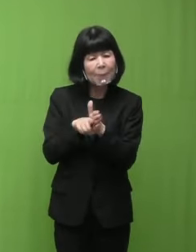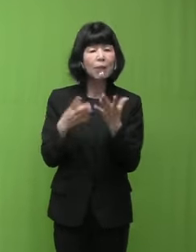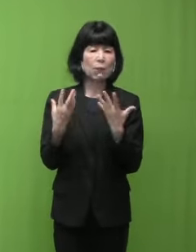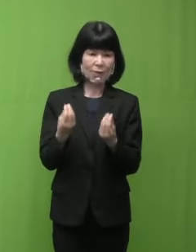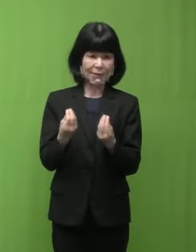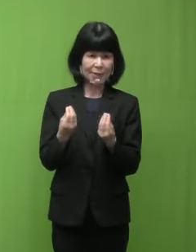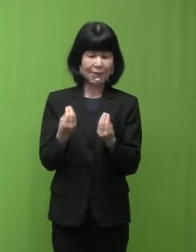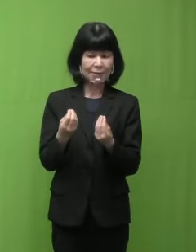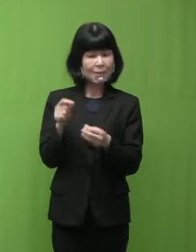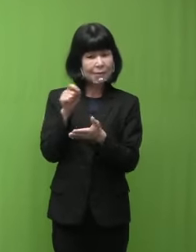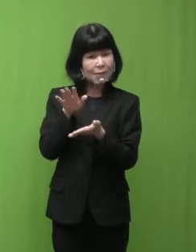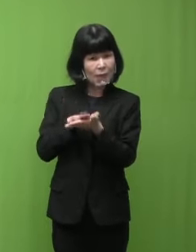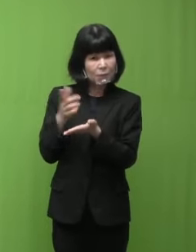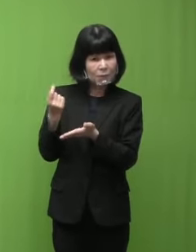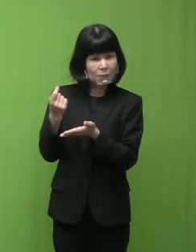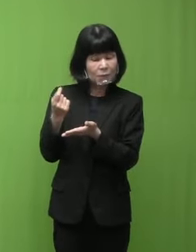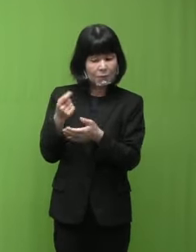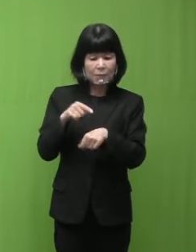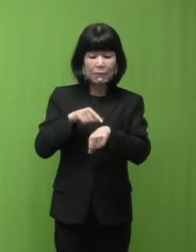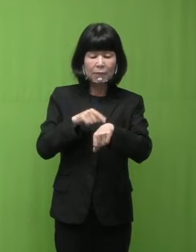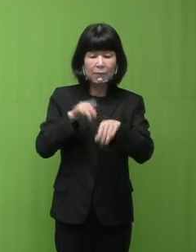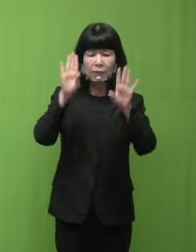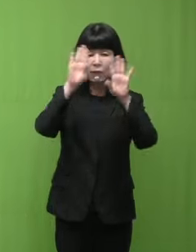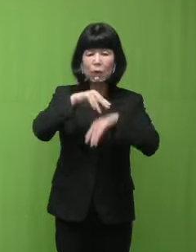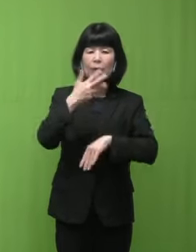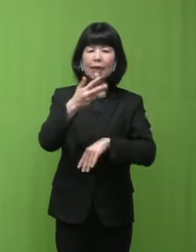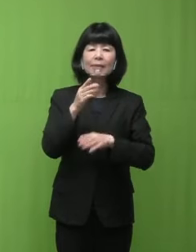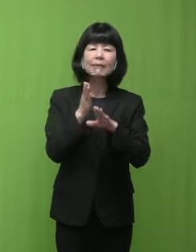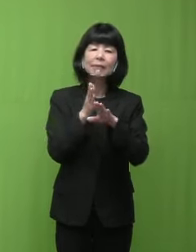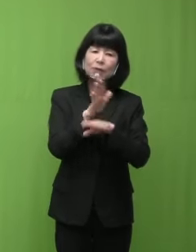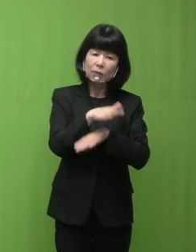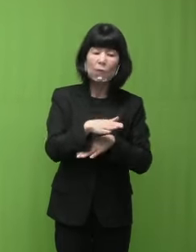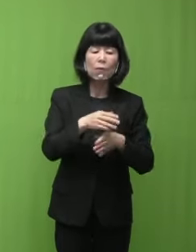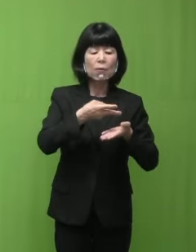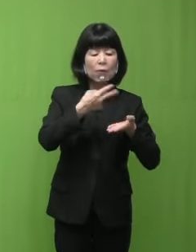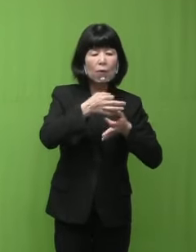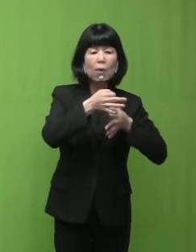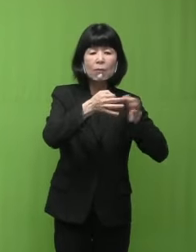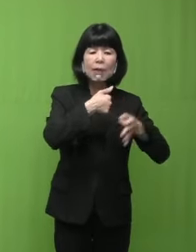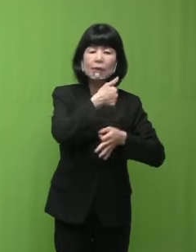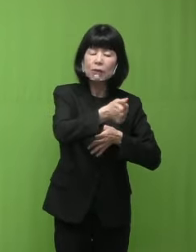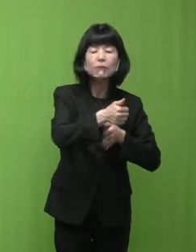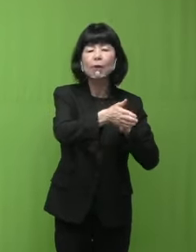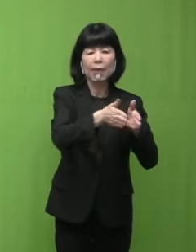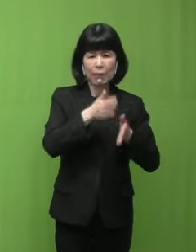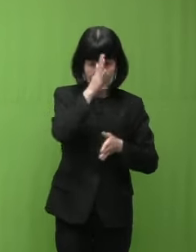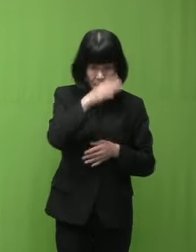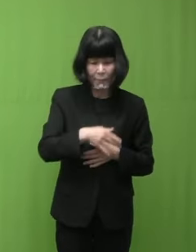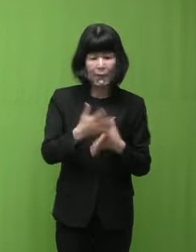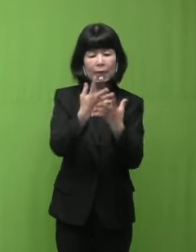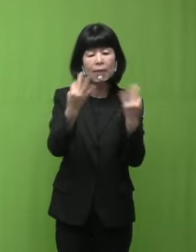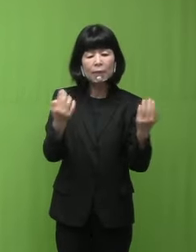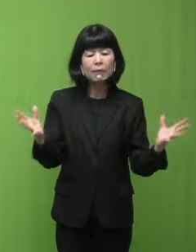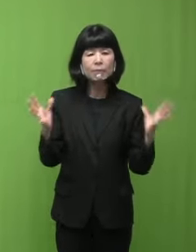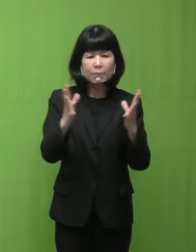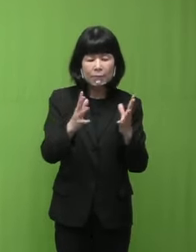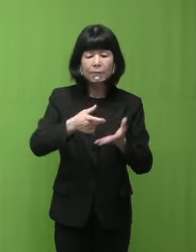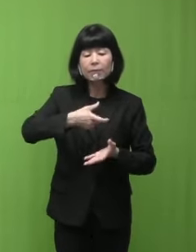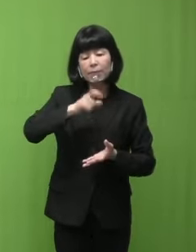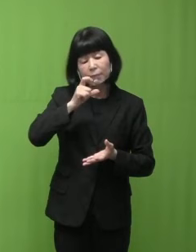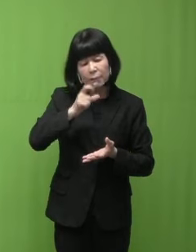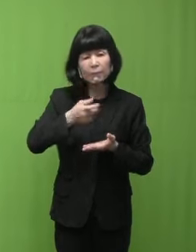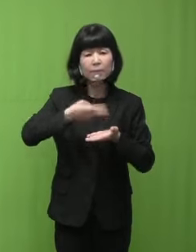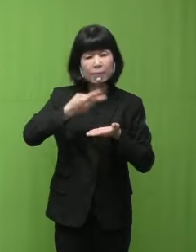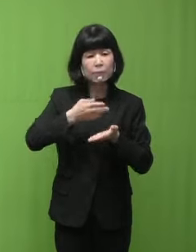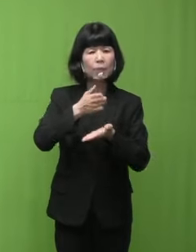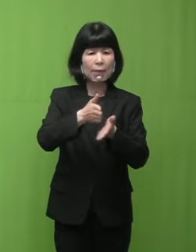a ここにあります通り20:00以降飲食店に日だりデールすることは下げていただく大人数長時間に及び飲食は避けていただく